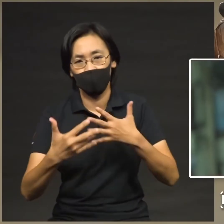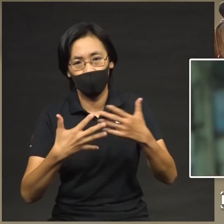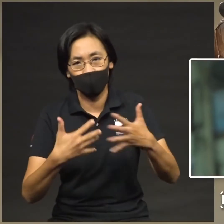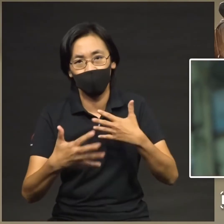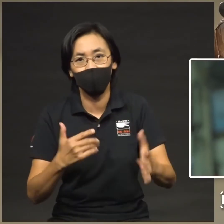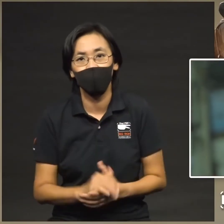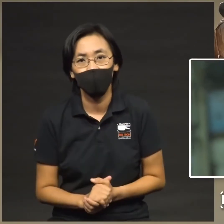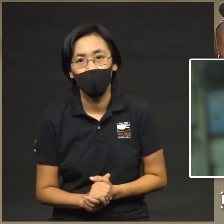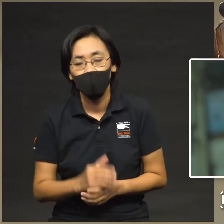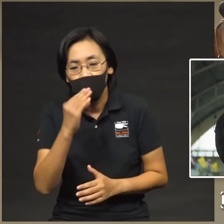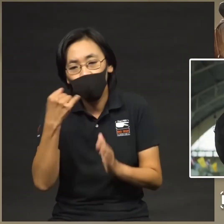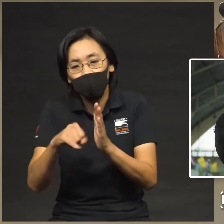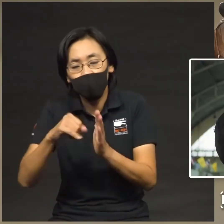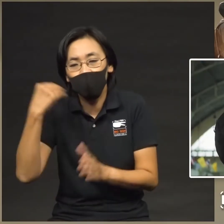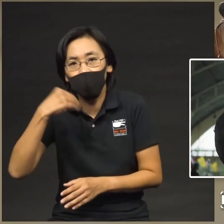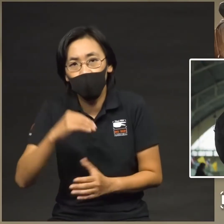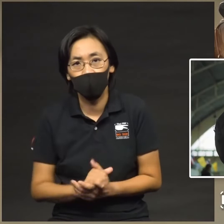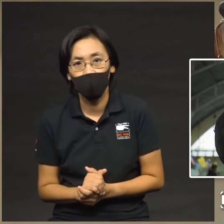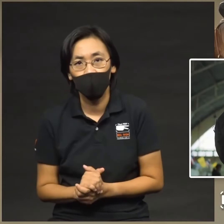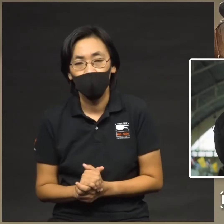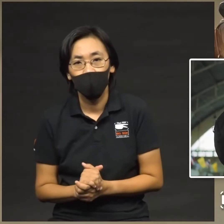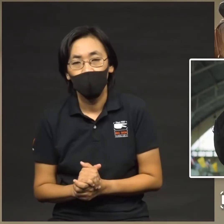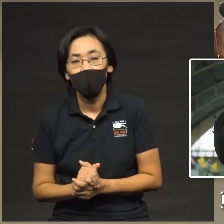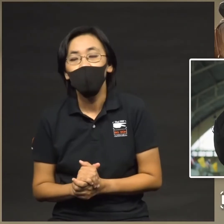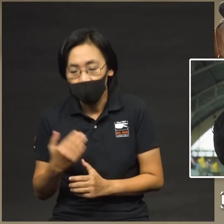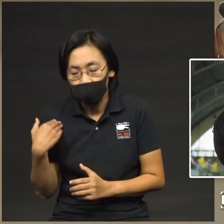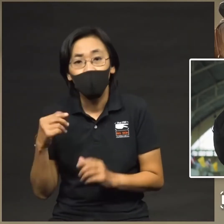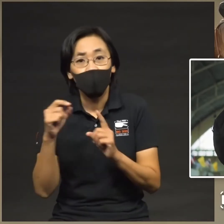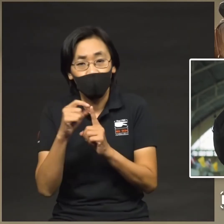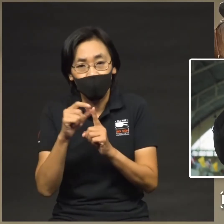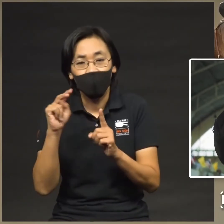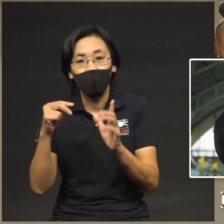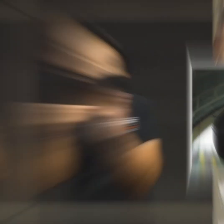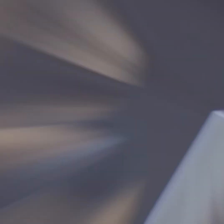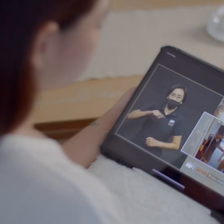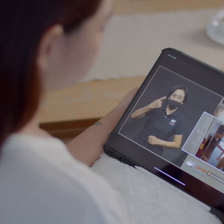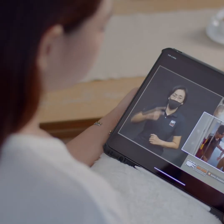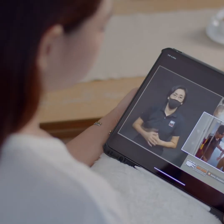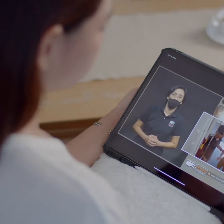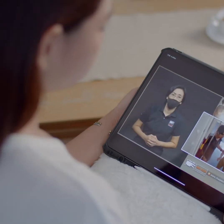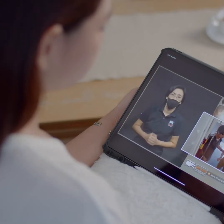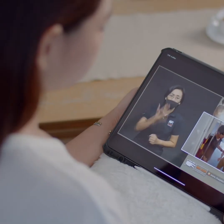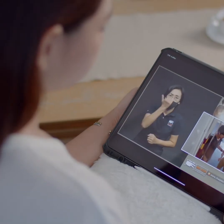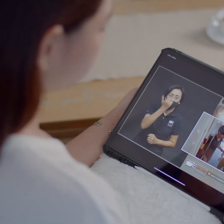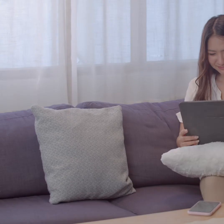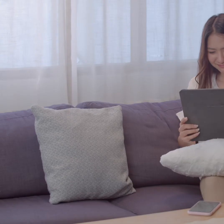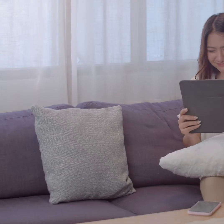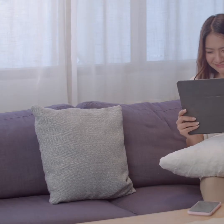ก็ผิดกันเรื่อยใช้คำว่านำทางดีกว่าผมขอมือขวาคน